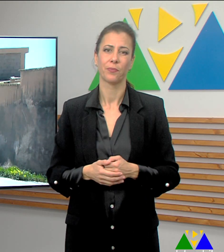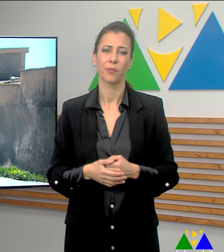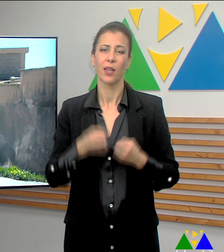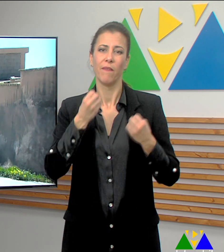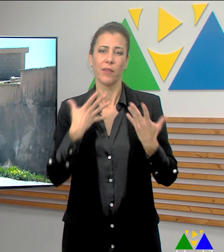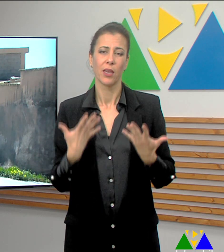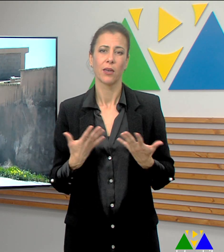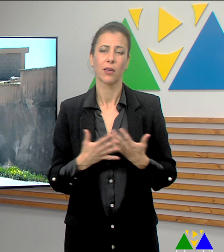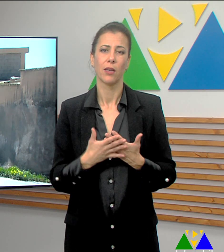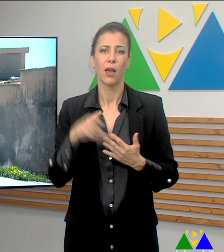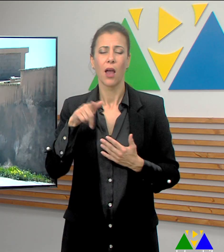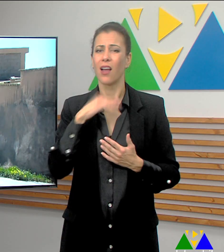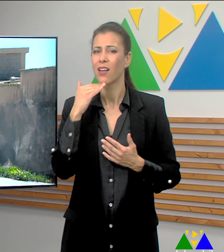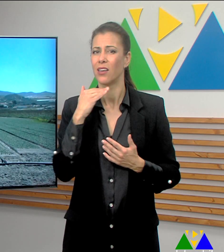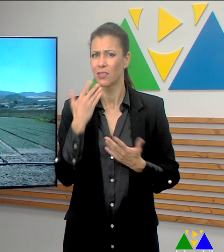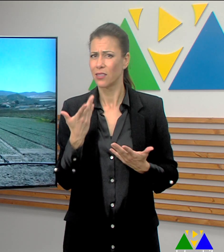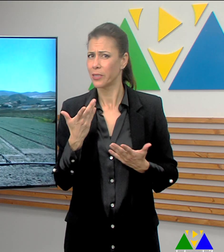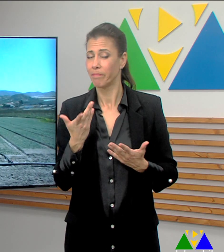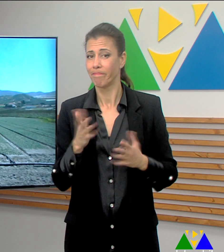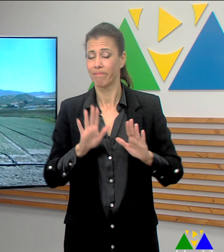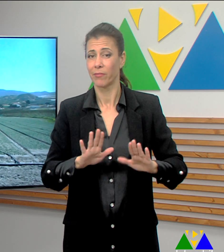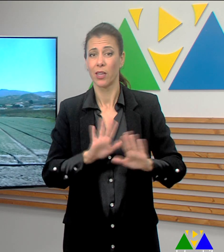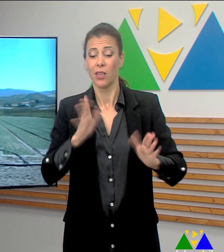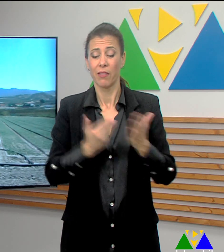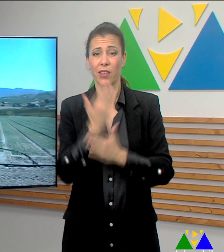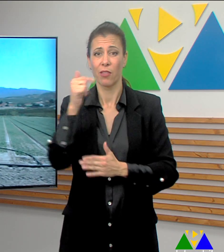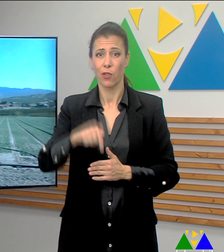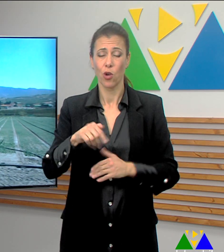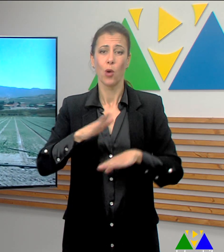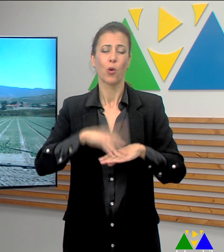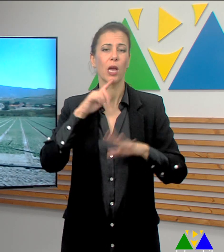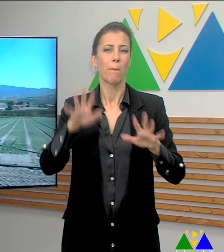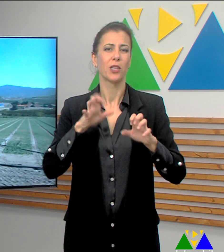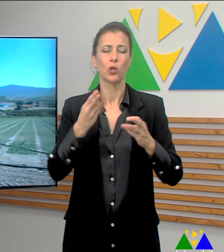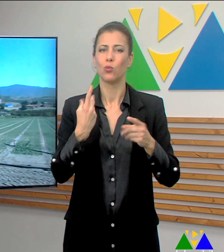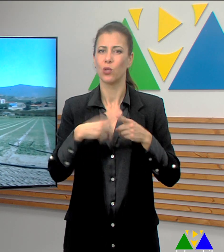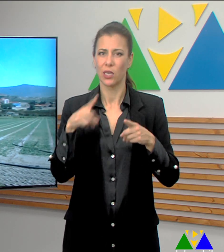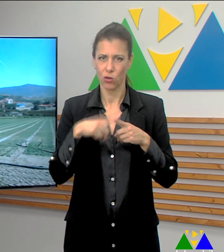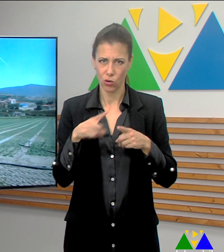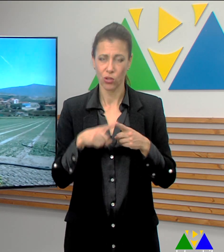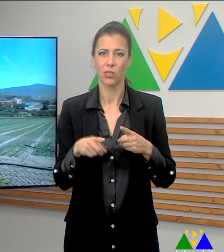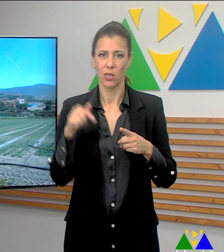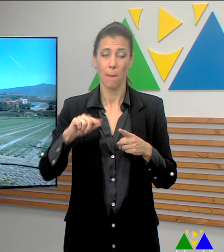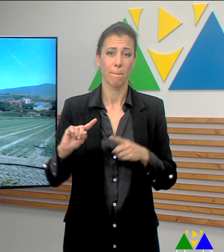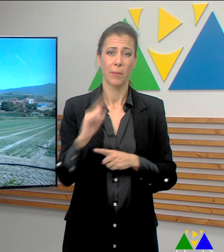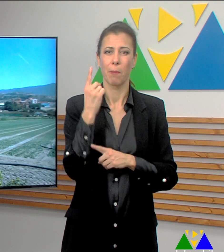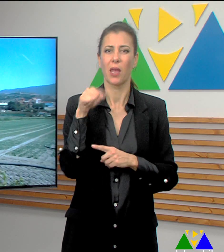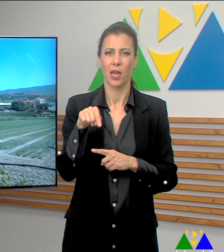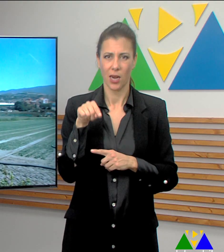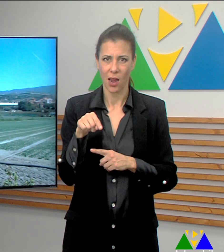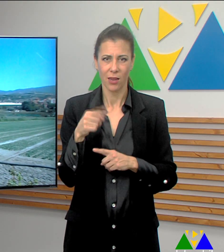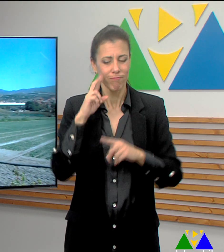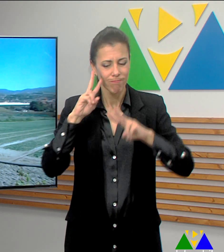pues ahí prácticamente lo vamos a dejar, don Manuel, en el día de hoy, porque hemos aprendido muchísimas cosas en esta primera